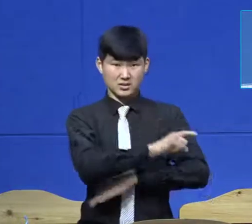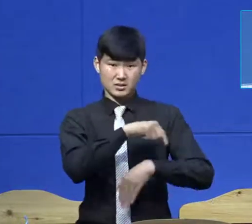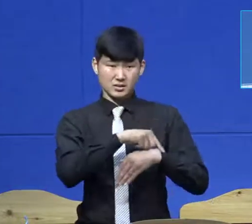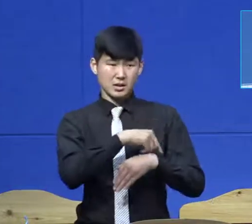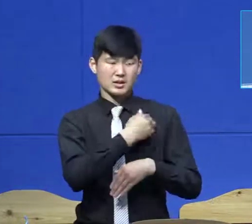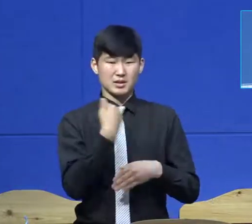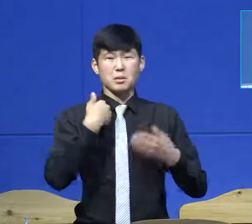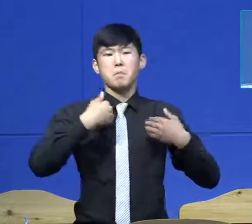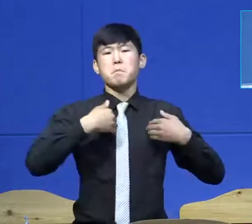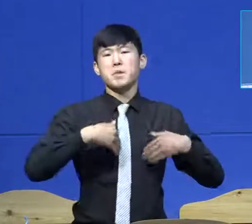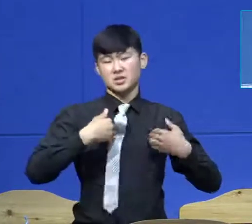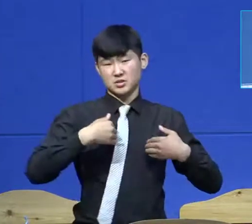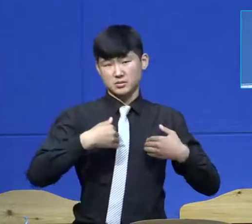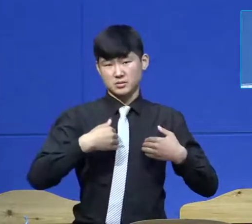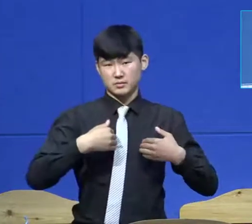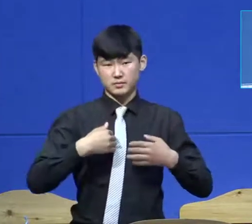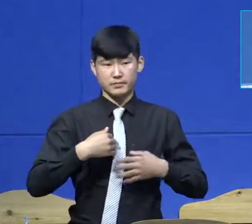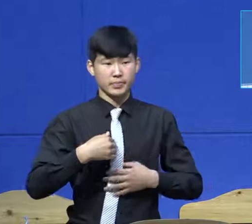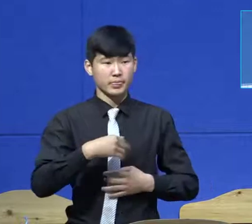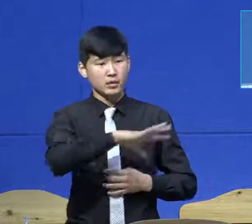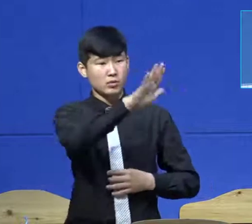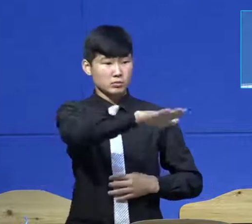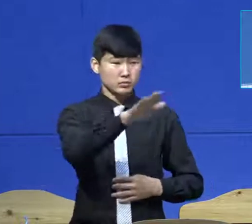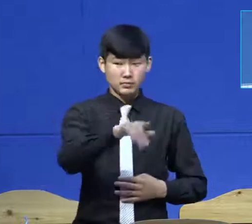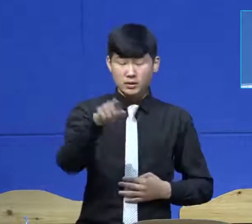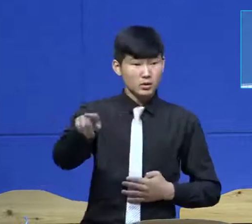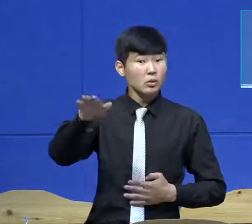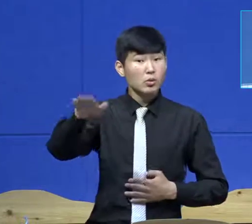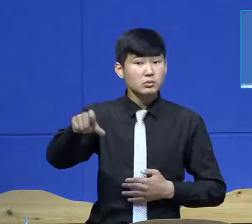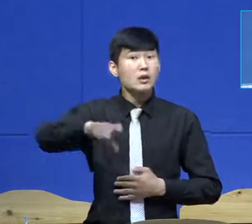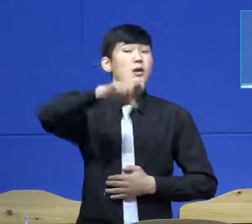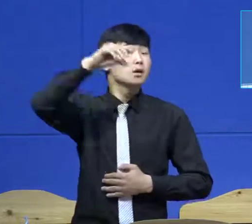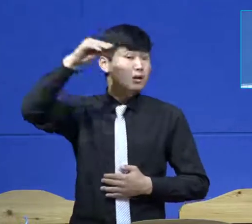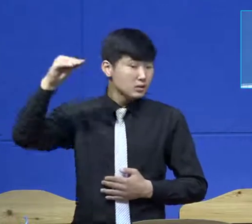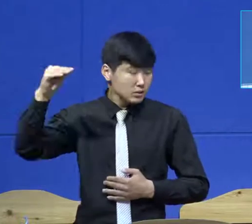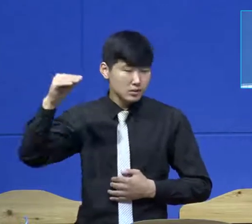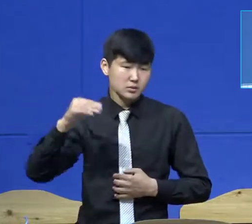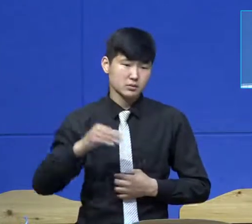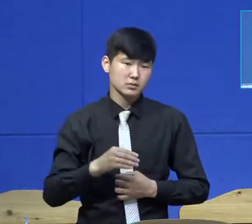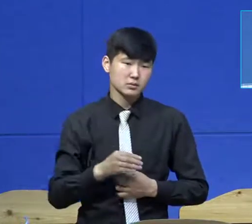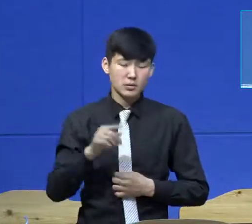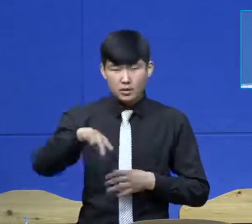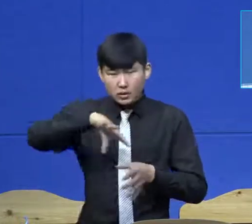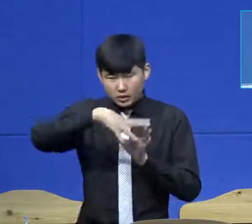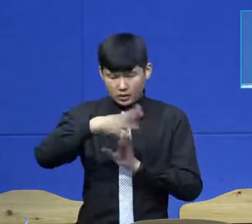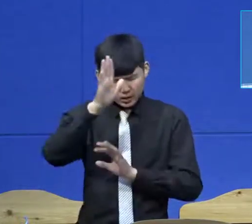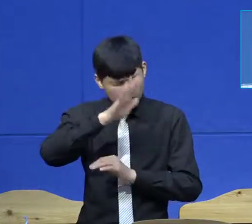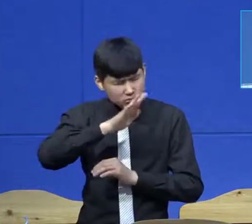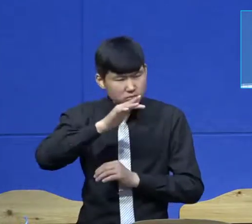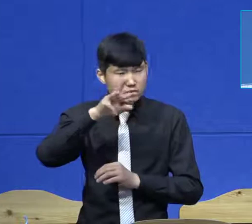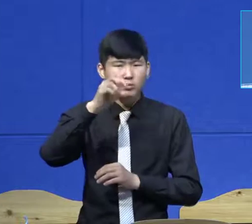багш нь нийт хүүхдүүд юм уу? Энэ хүүхдийн ээж нь энэ дэлхий дээр хамгийн мундаг хүн.